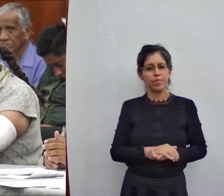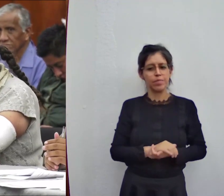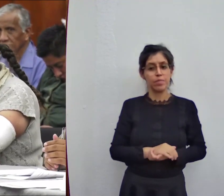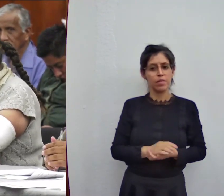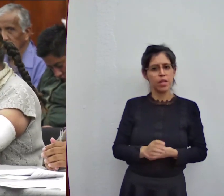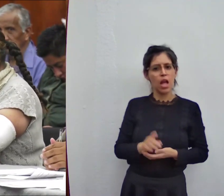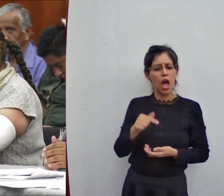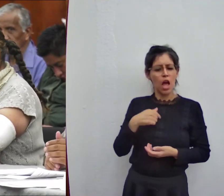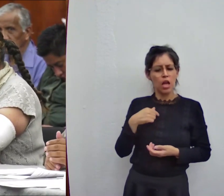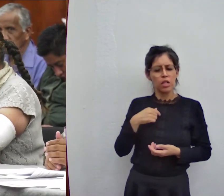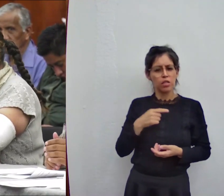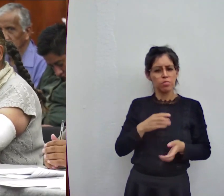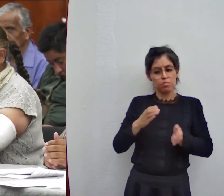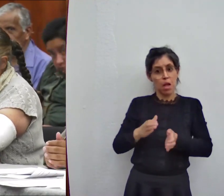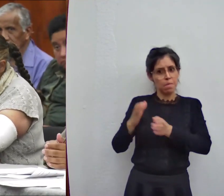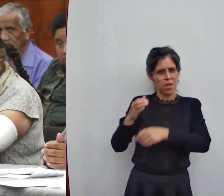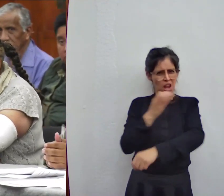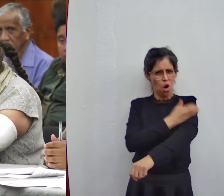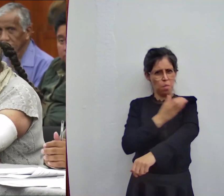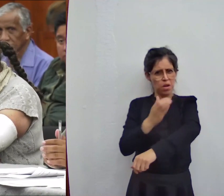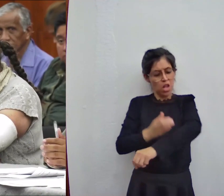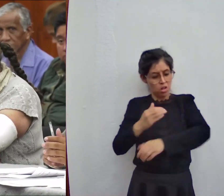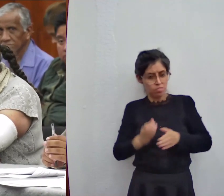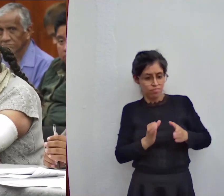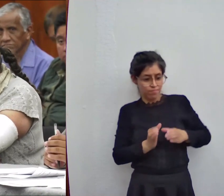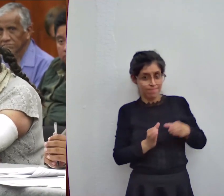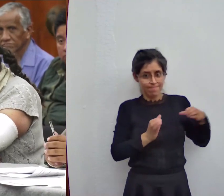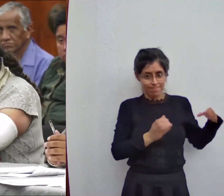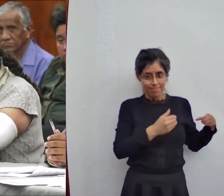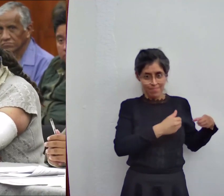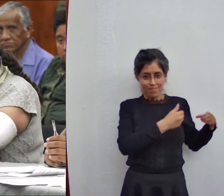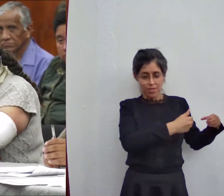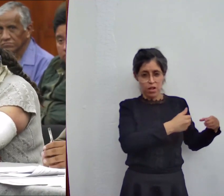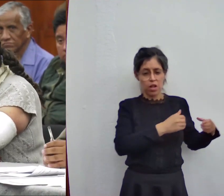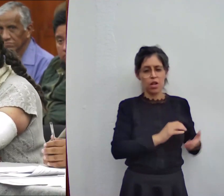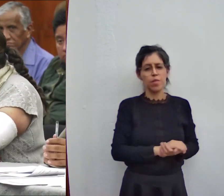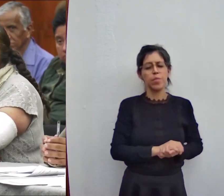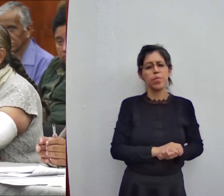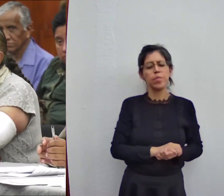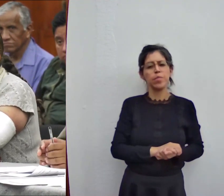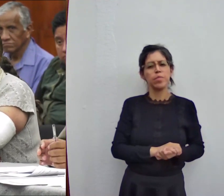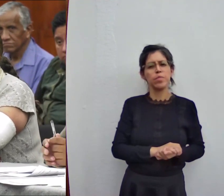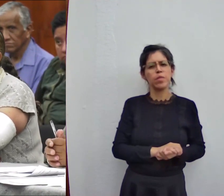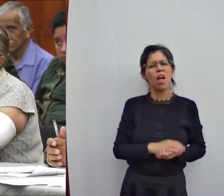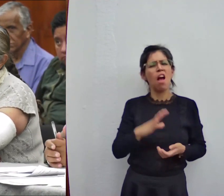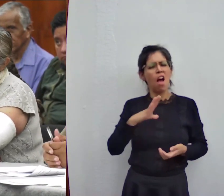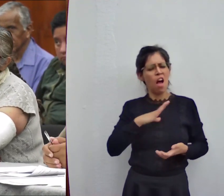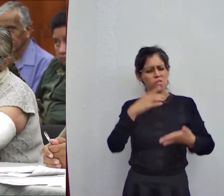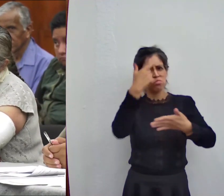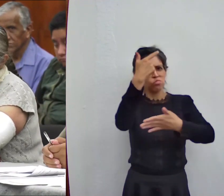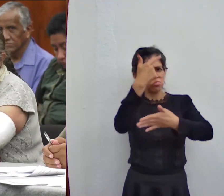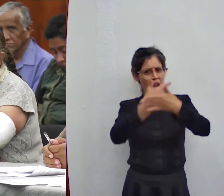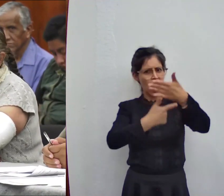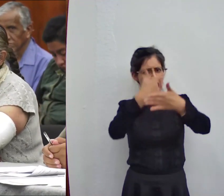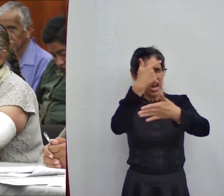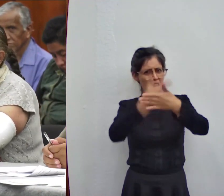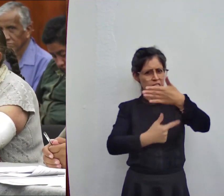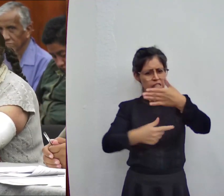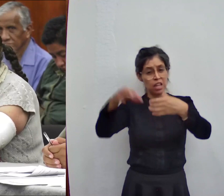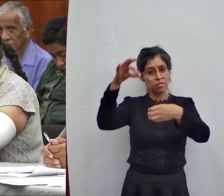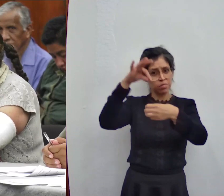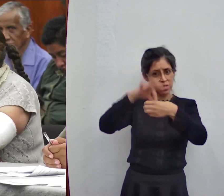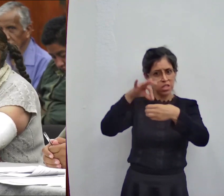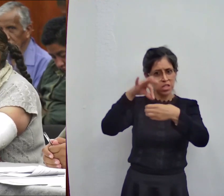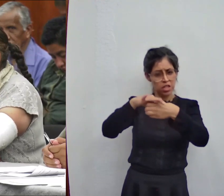aquí el compañero de al lado decía que el padrón electoral, yo disierno, ¿por